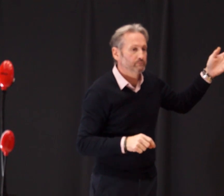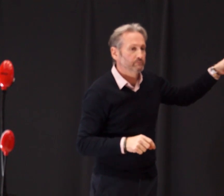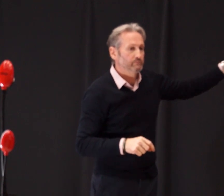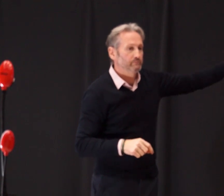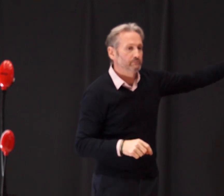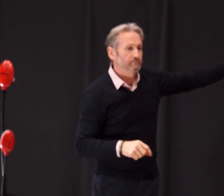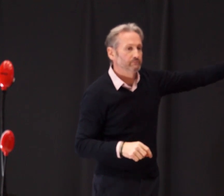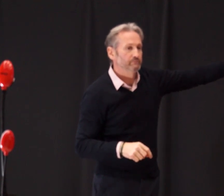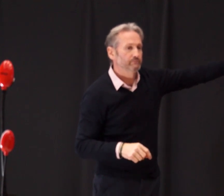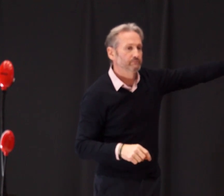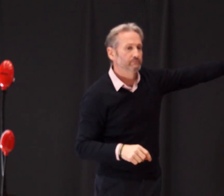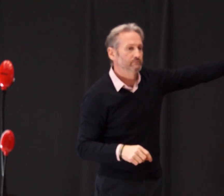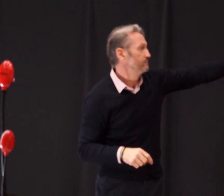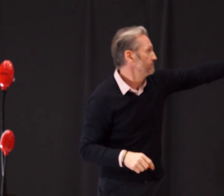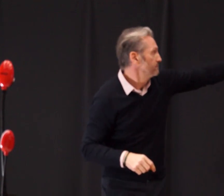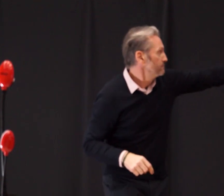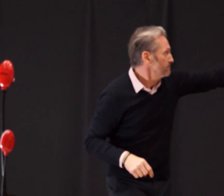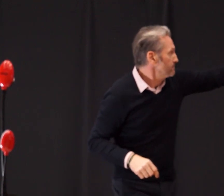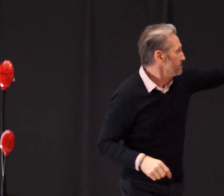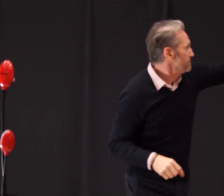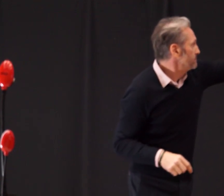montre les cinq émotions de base.